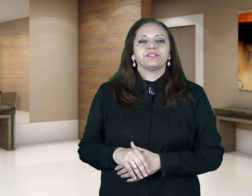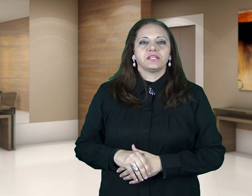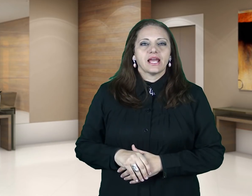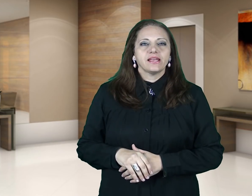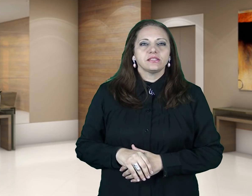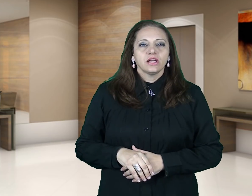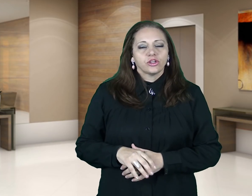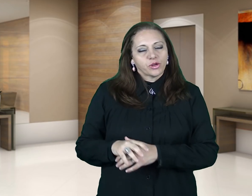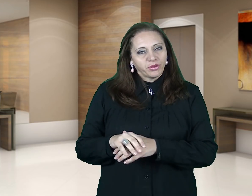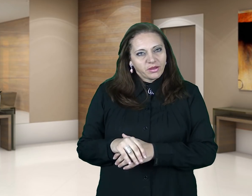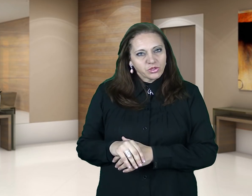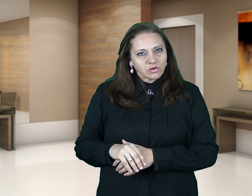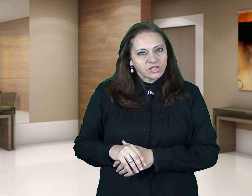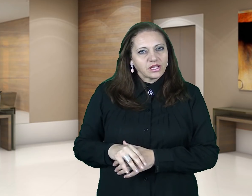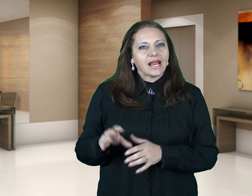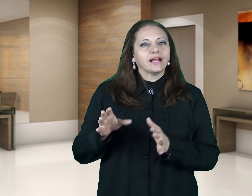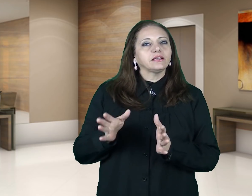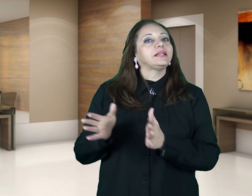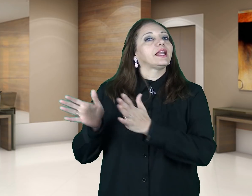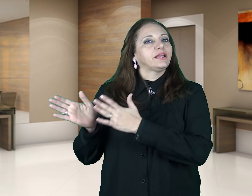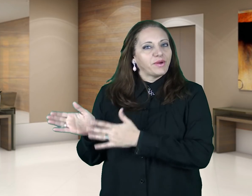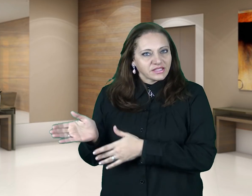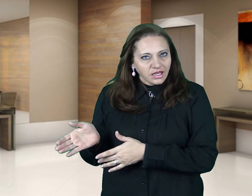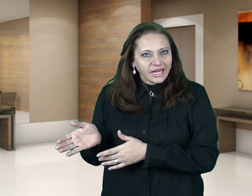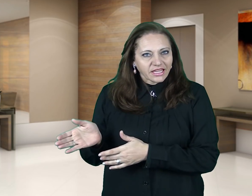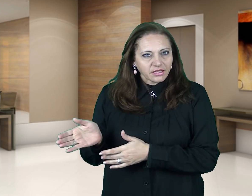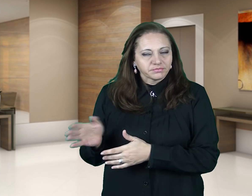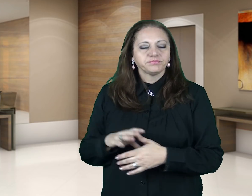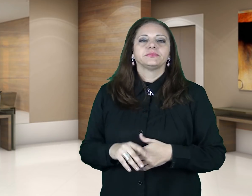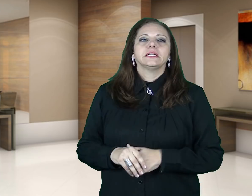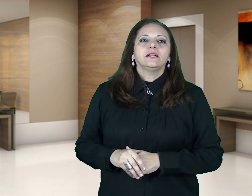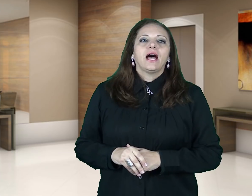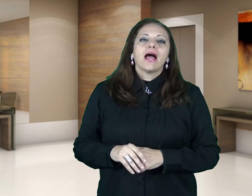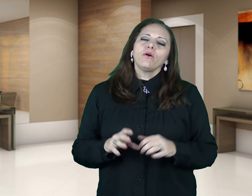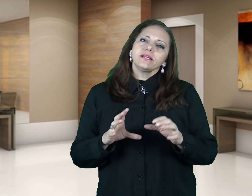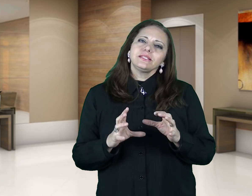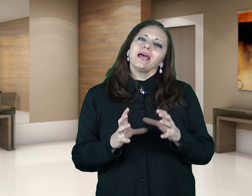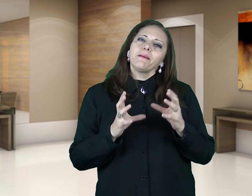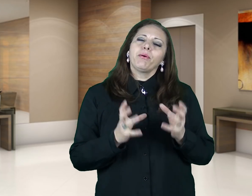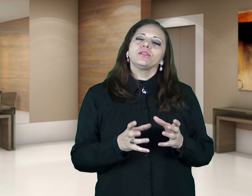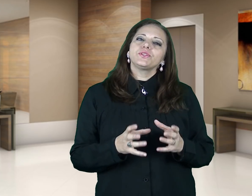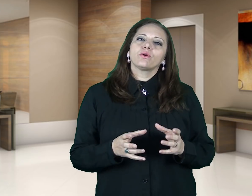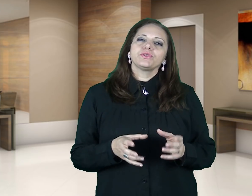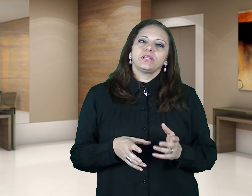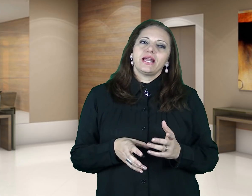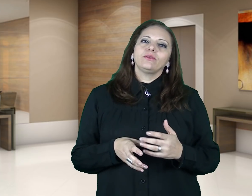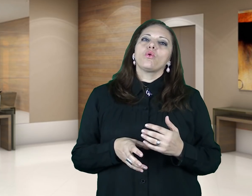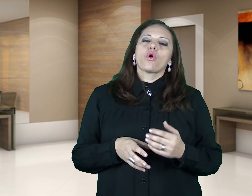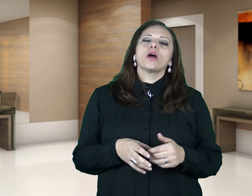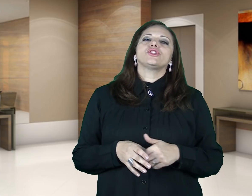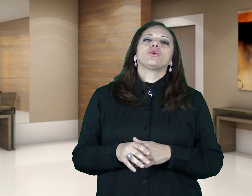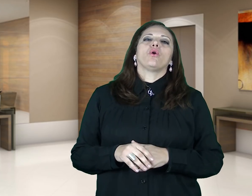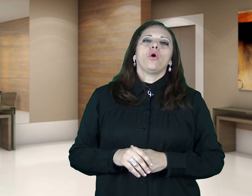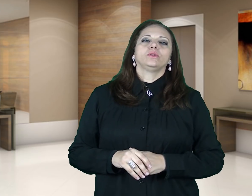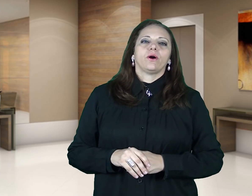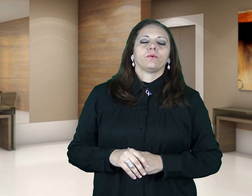línguas de sinais, nós já podemos considerar que ela não é secreta. Agora, se ela pode ser considerada um código ou